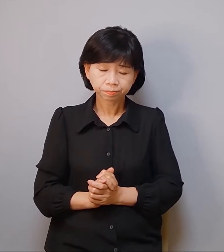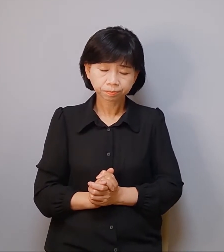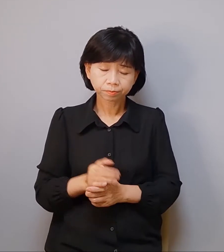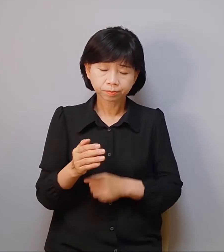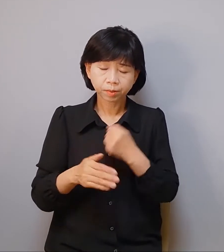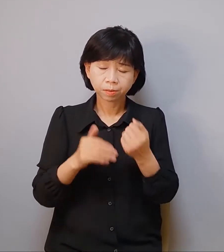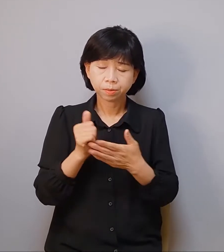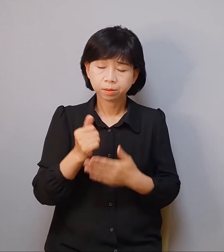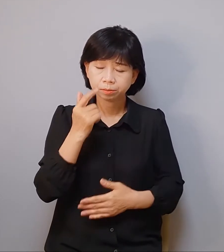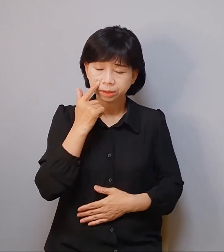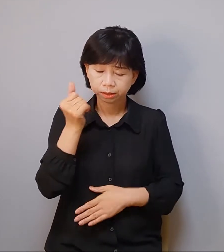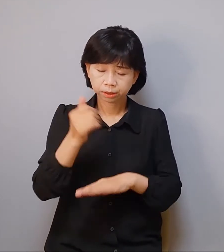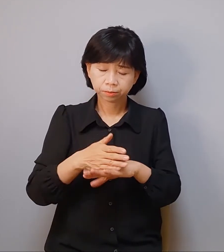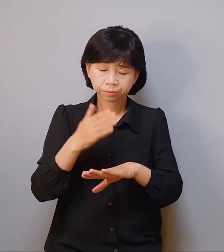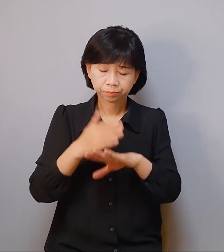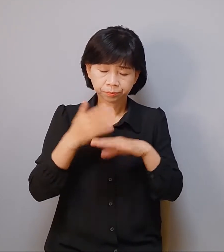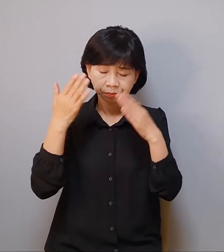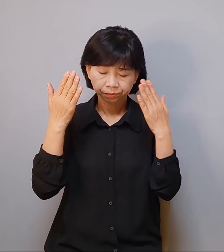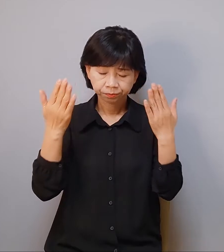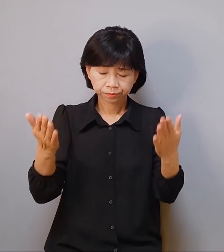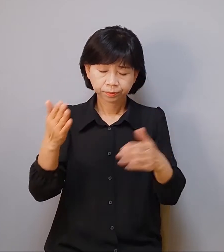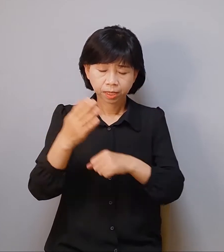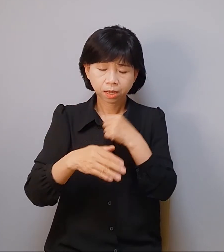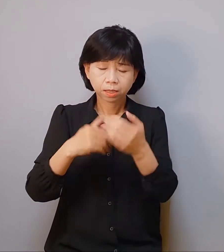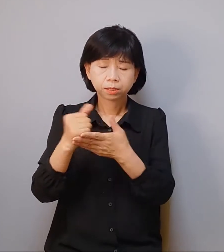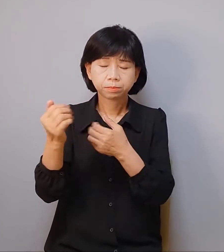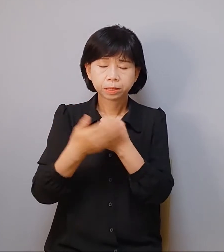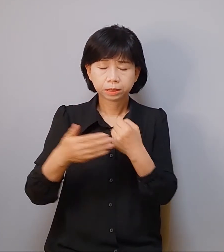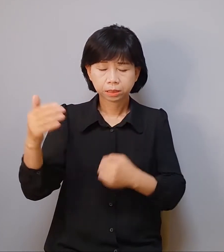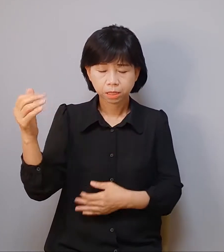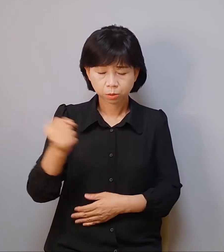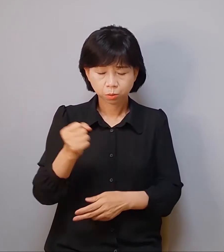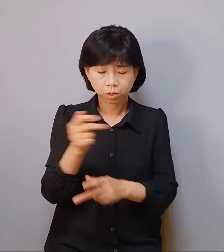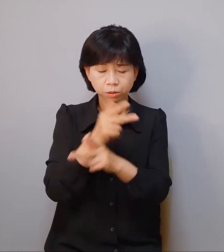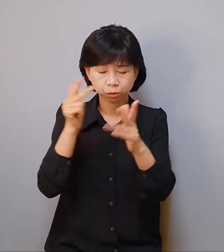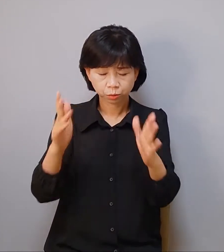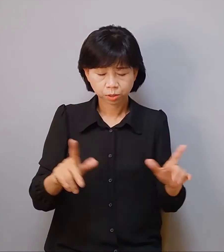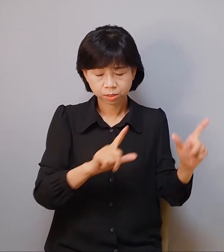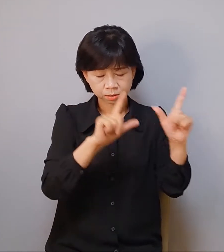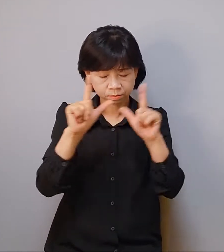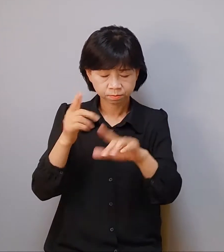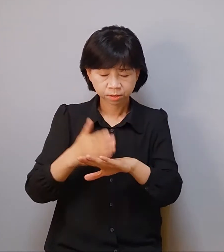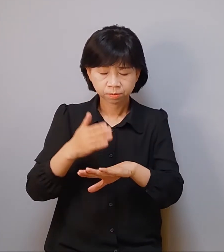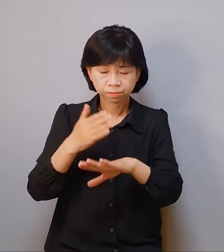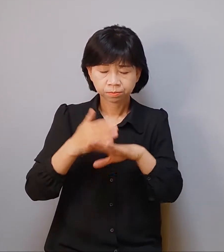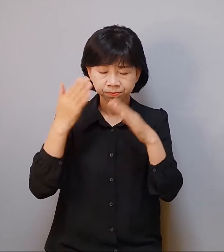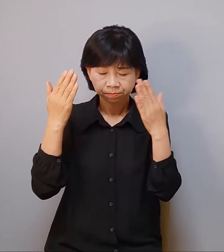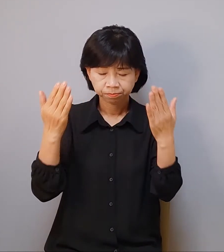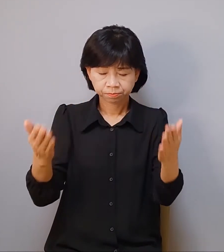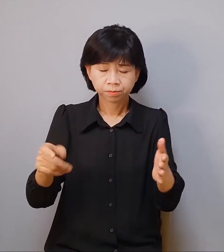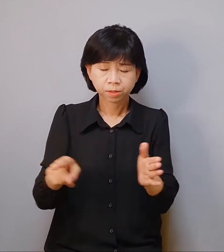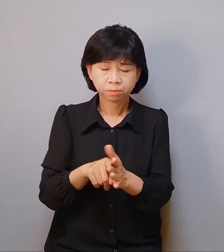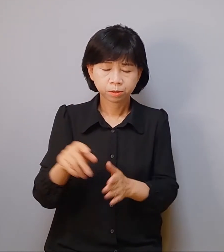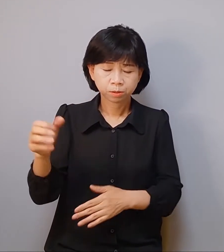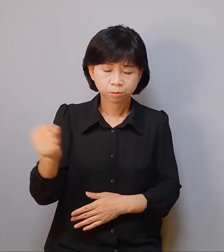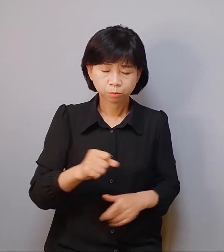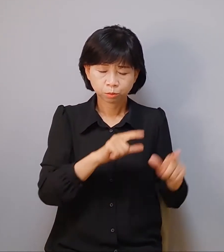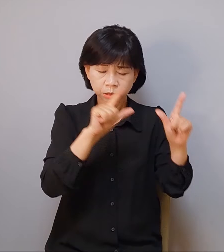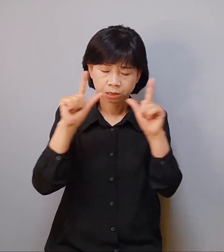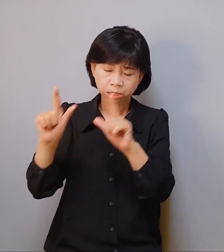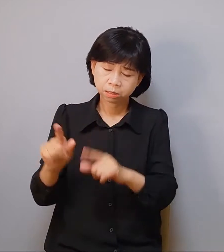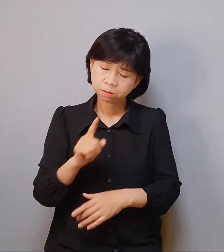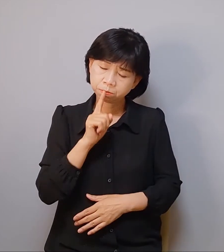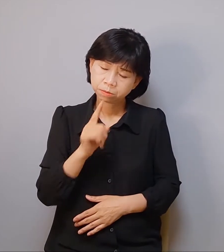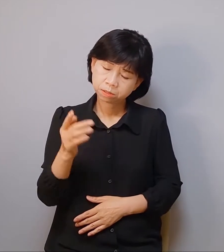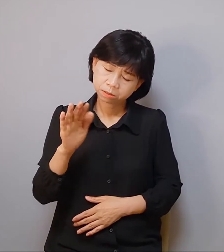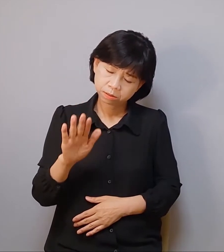하나님 아버지 감사합니다. 하나님의 은혜로 한 주간을 지내게 해주셔서 감사합니다. 믿음으로 산다